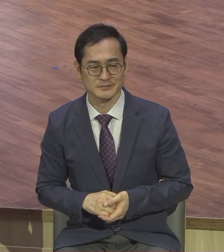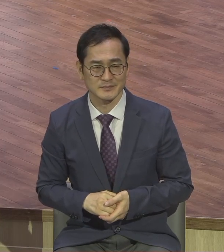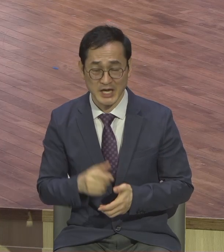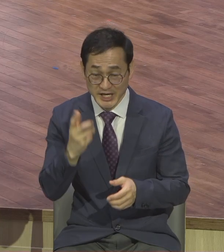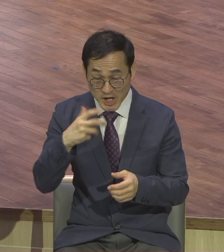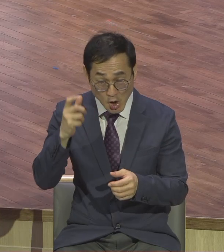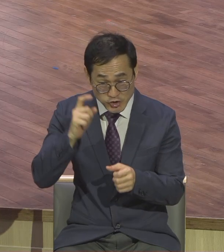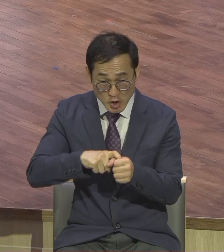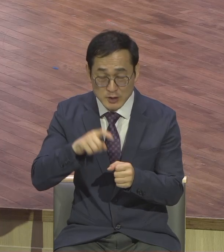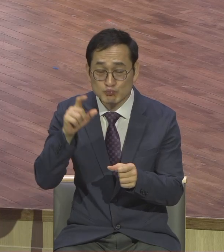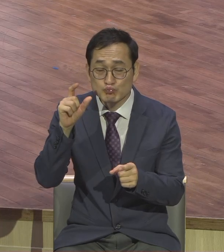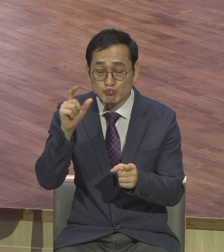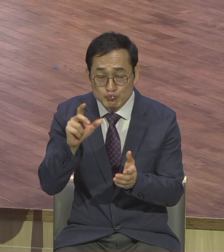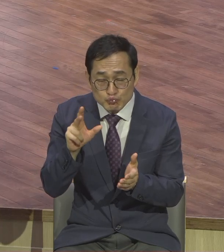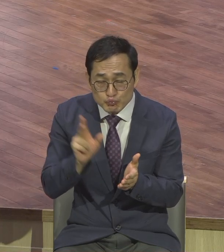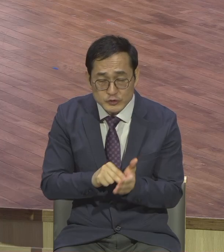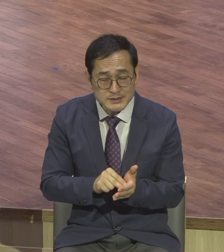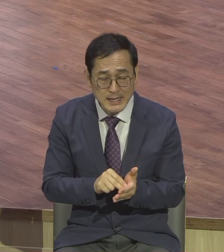귀에 뭐 소리 들린다.